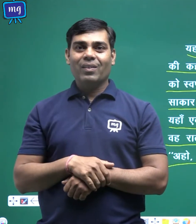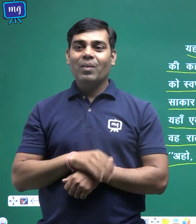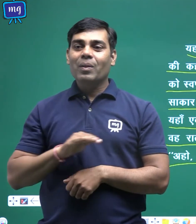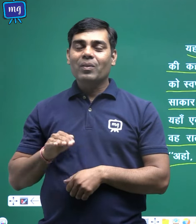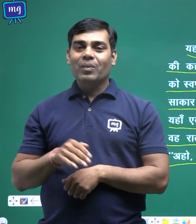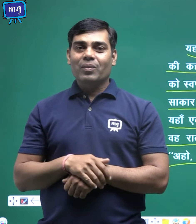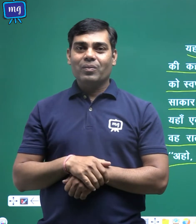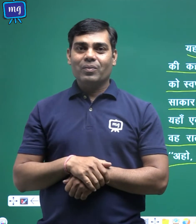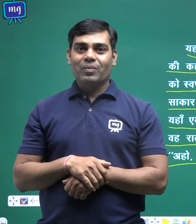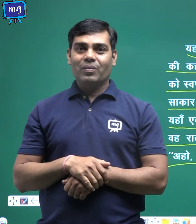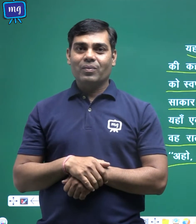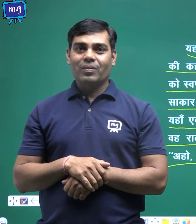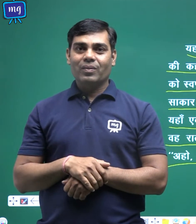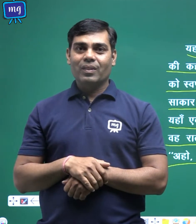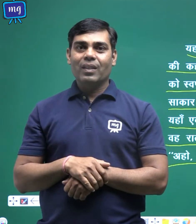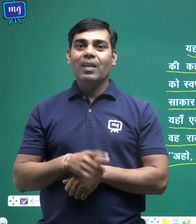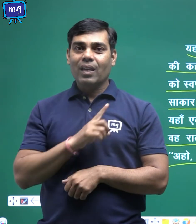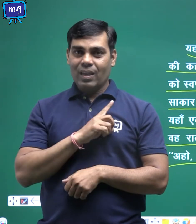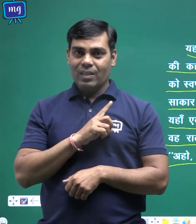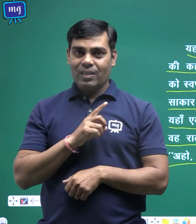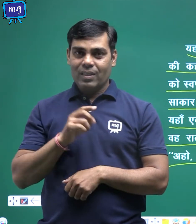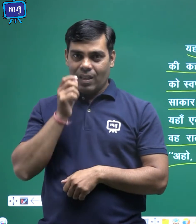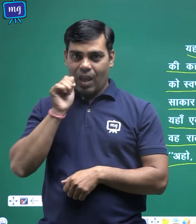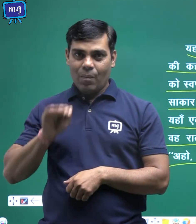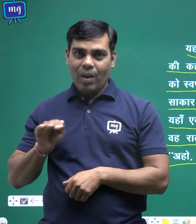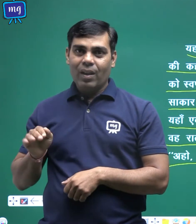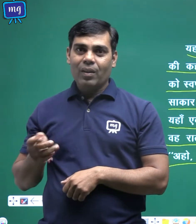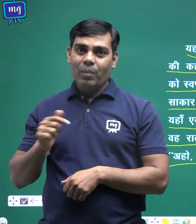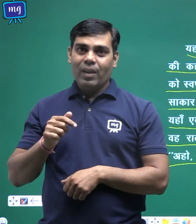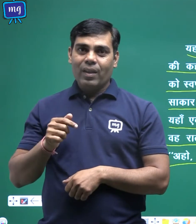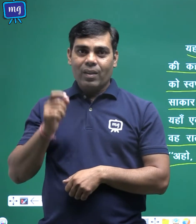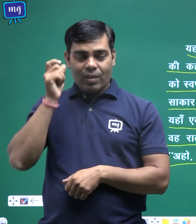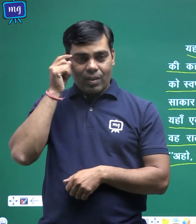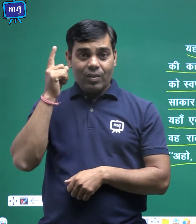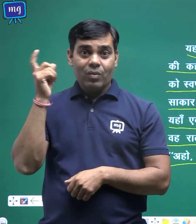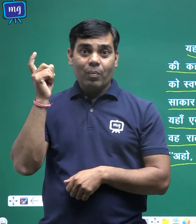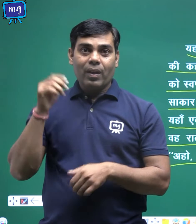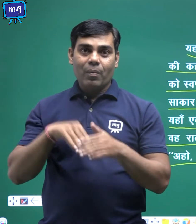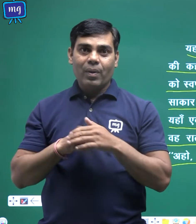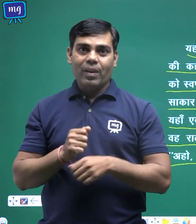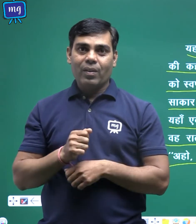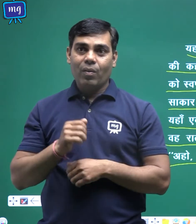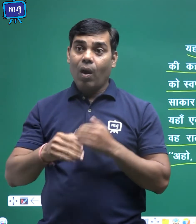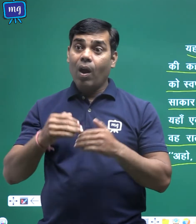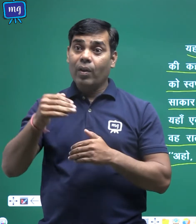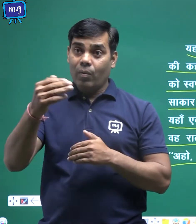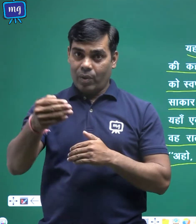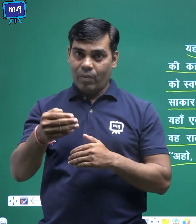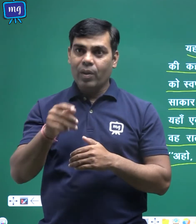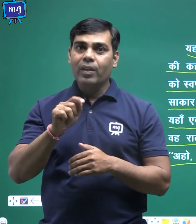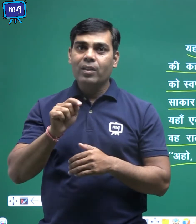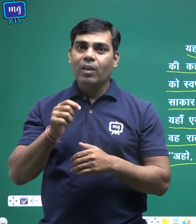बच्चों, इस बालक ने सपने में आगे होने वाली घटना